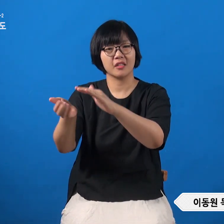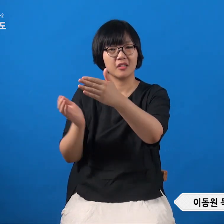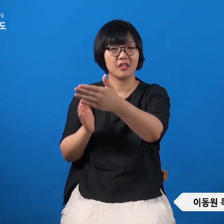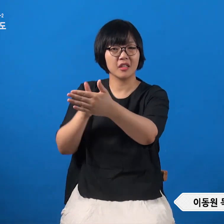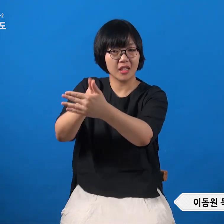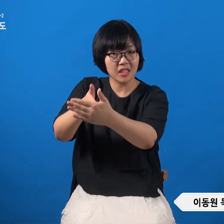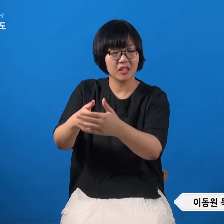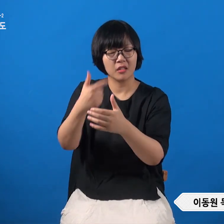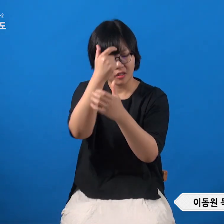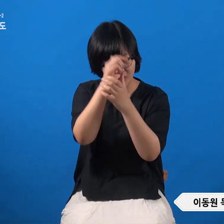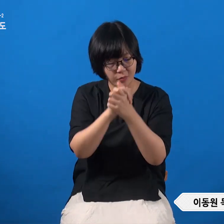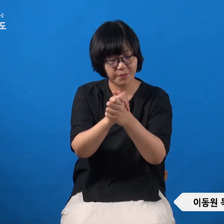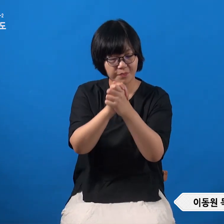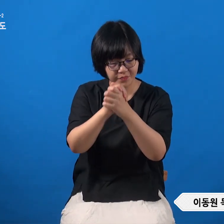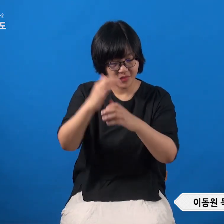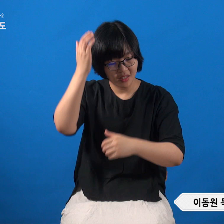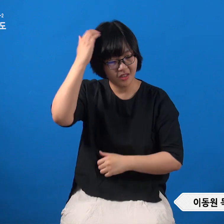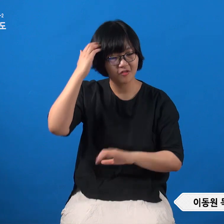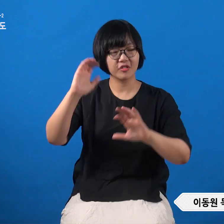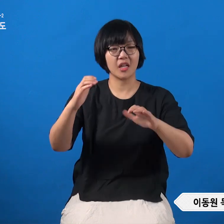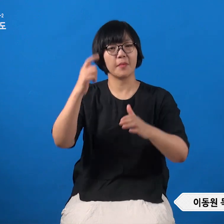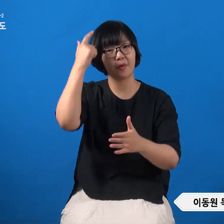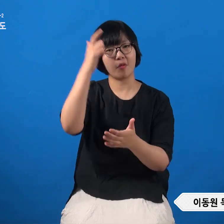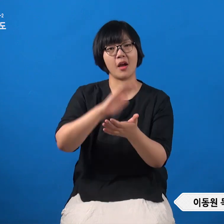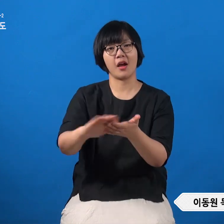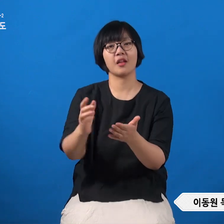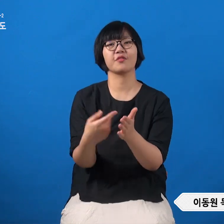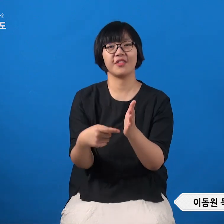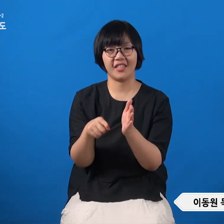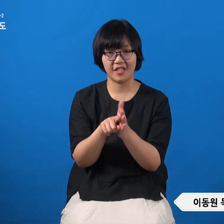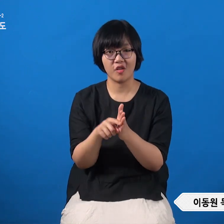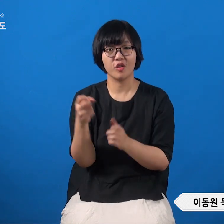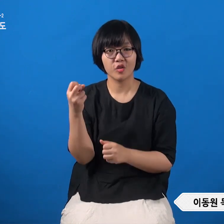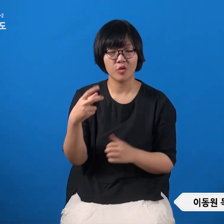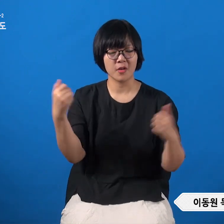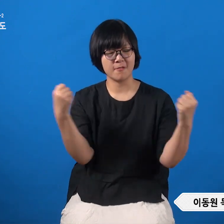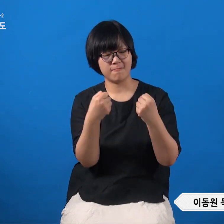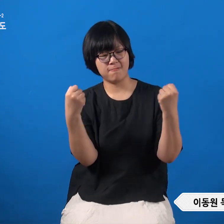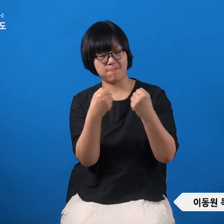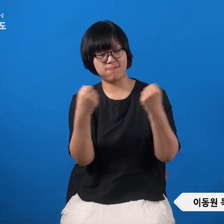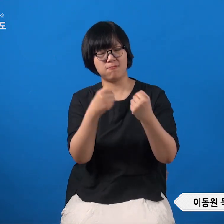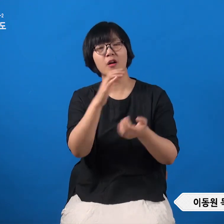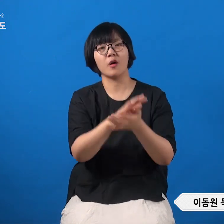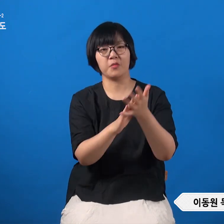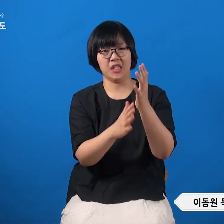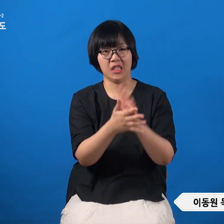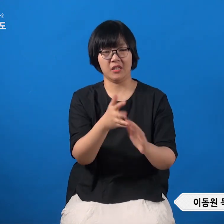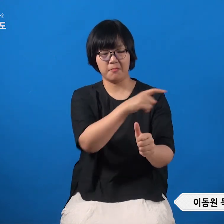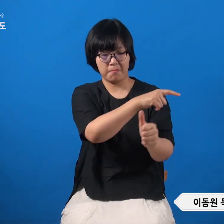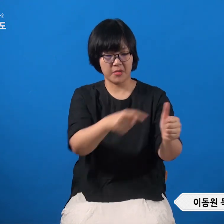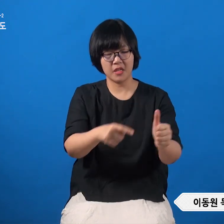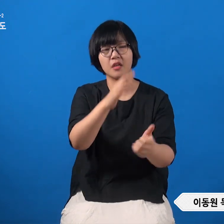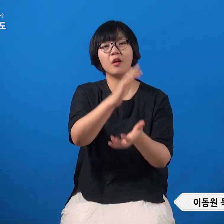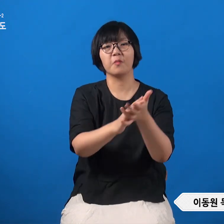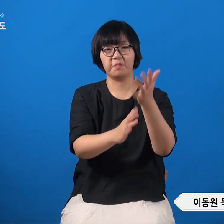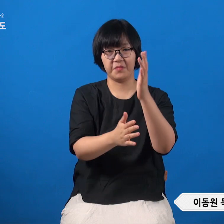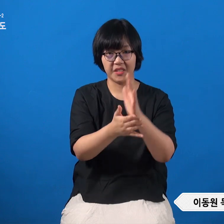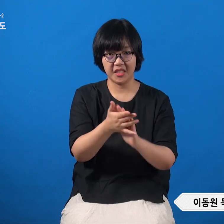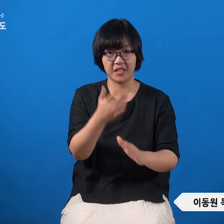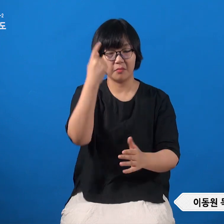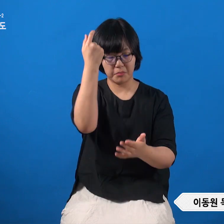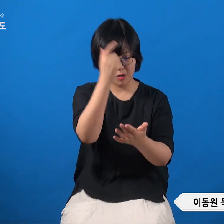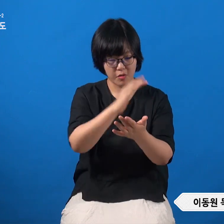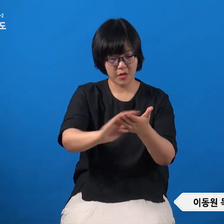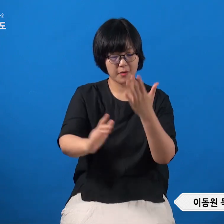있도록, 그리고 우리가 소망하는 피 한 방울 흘리지 않는 평화로운 통일, 그것이 이